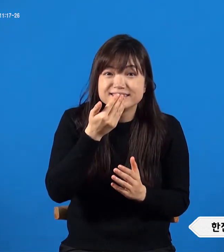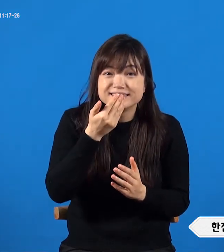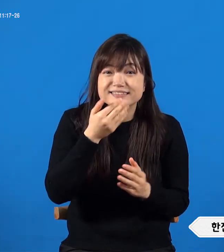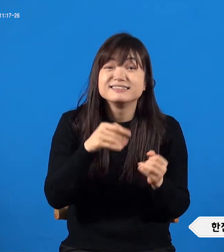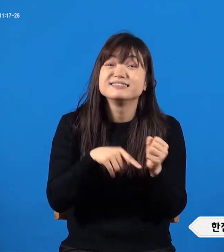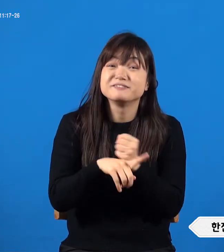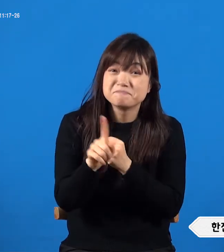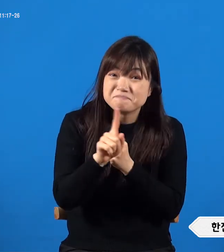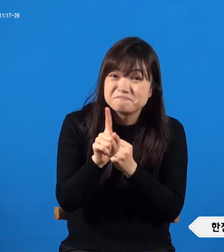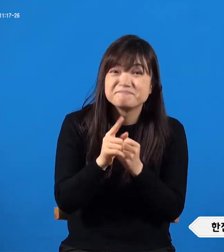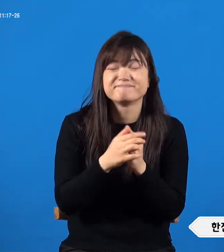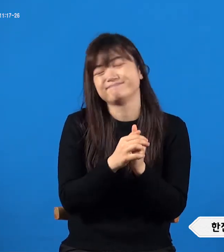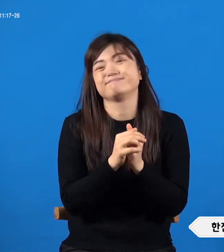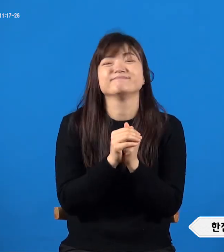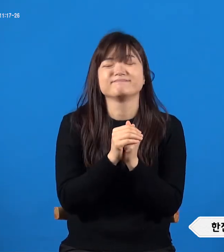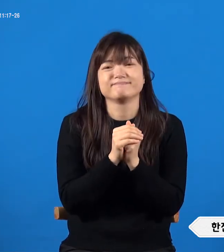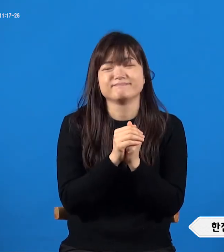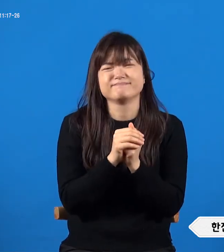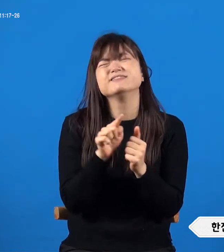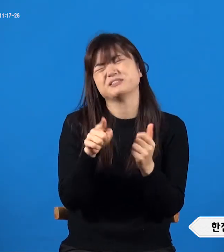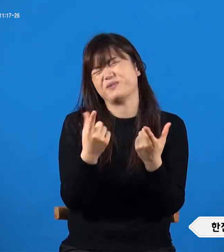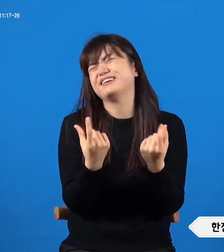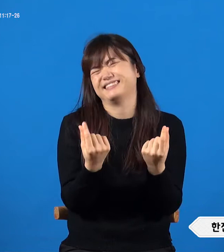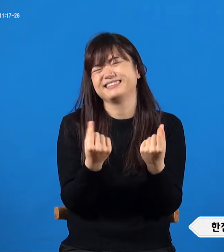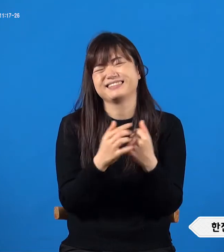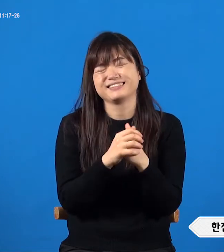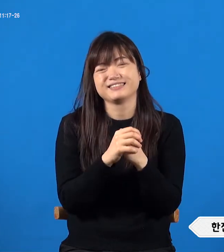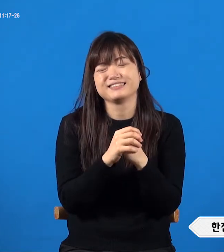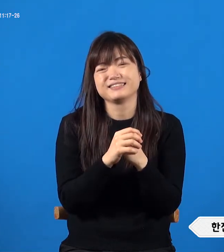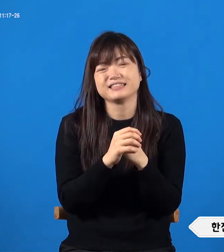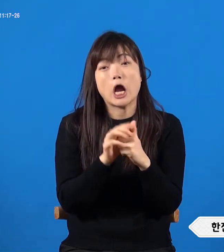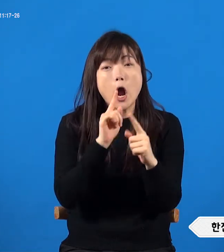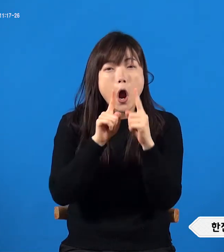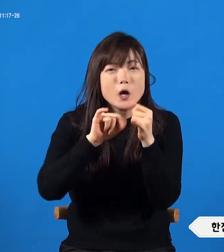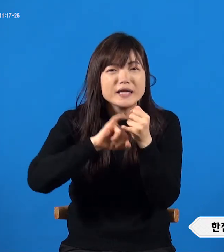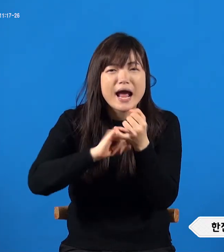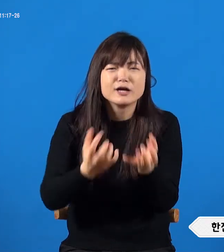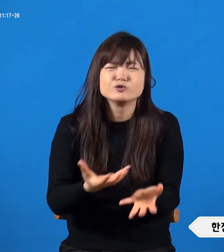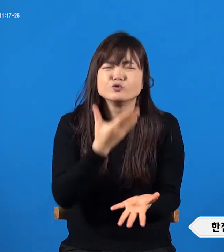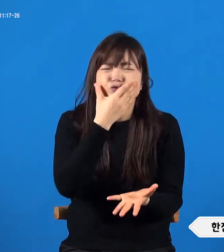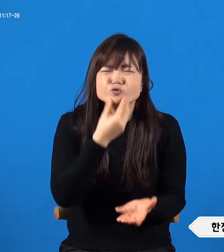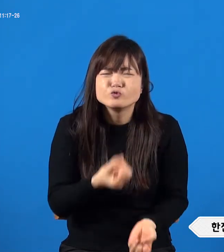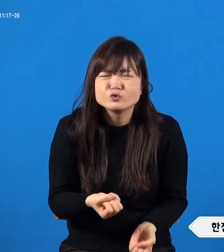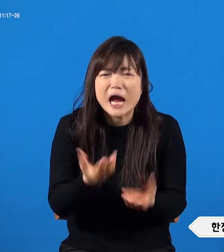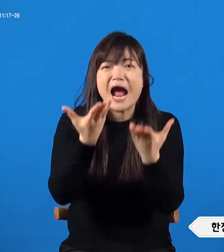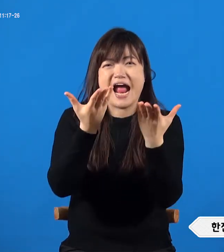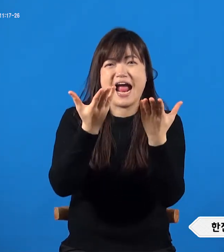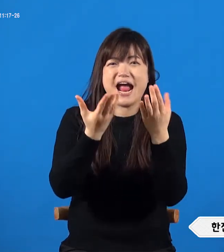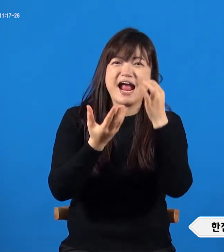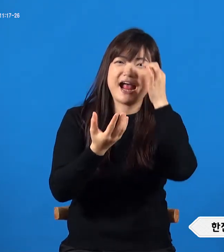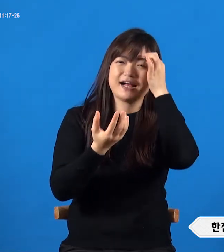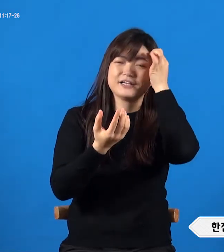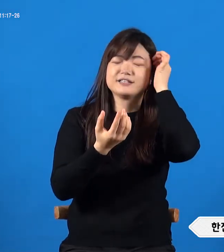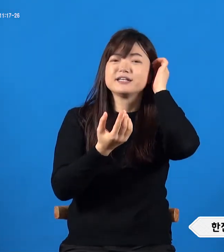성찬식이, 우리가 거행하는 성찬식이 바로 그와 같은 언약 축하식입니다.